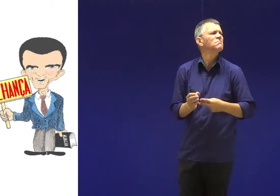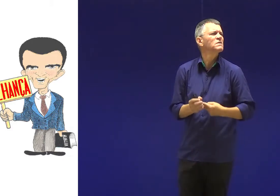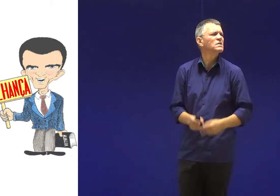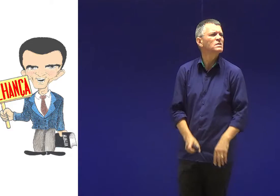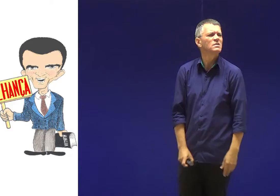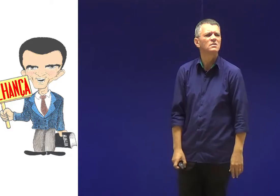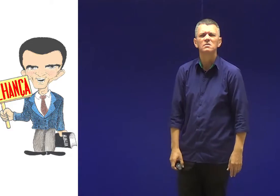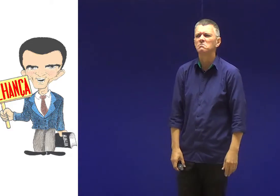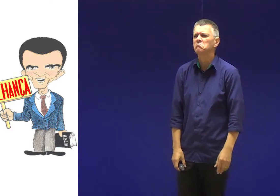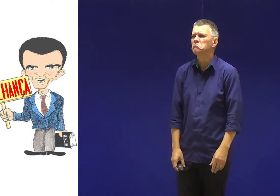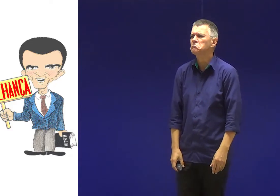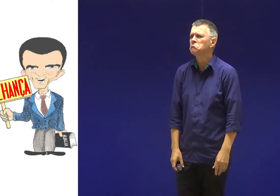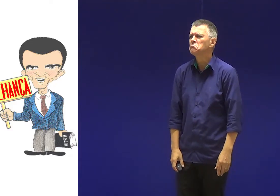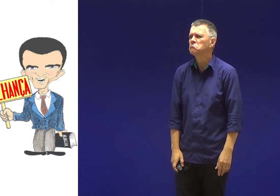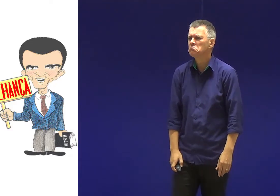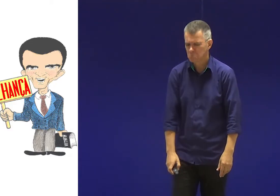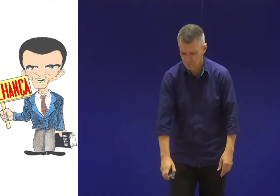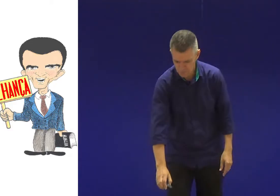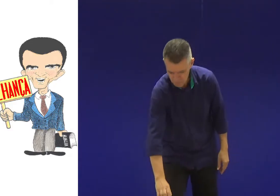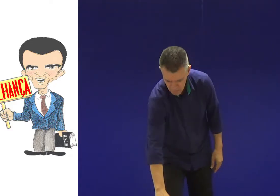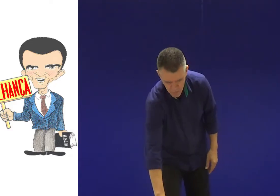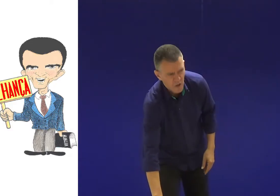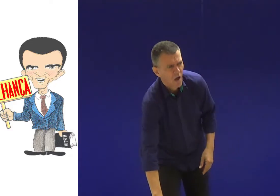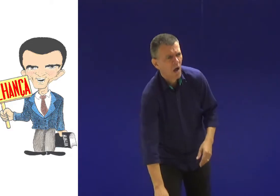Semelhança, o que é isso?